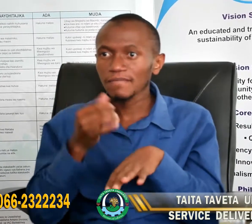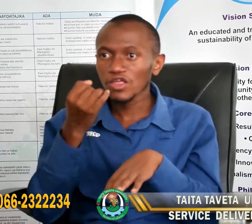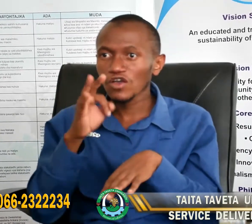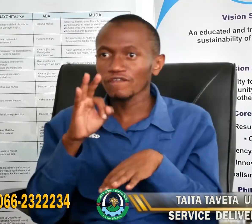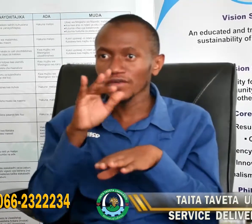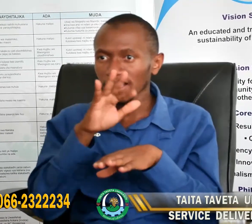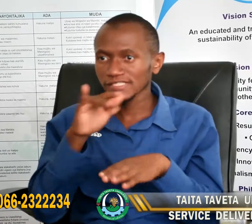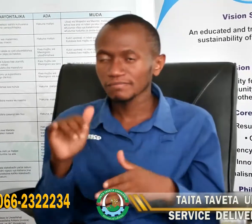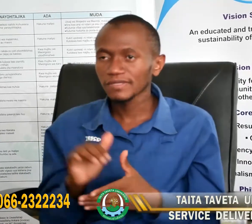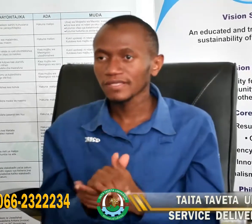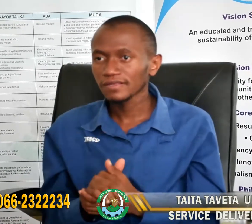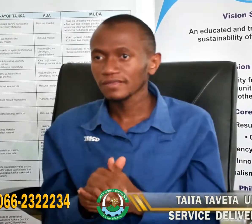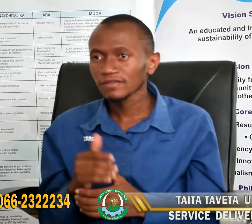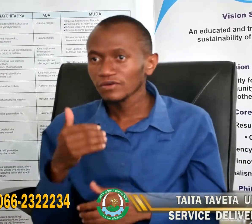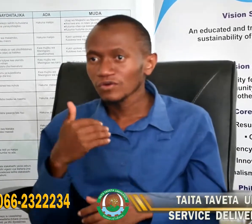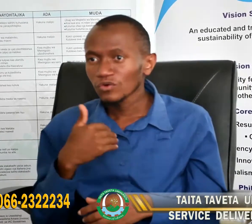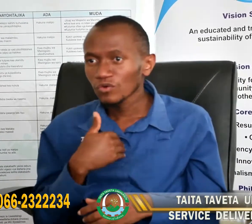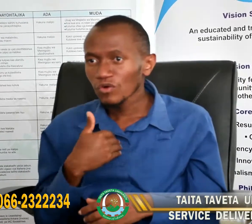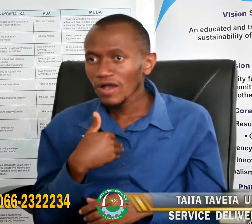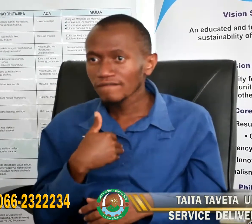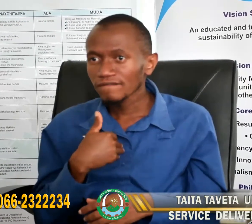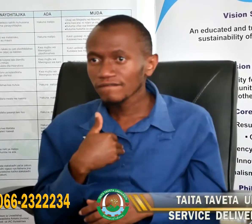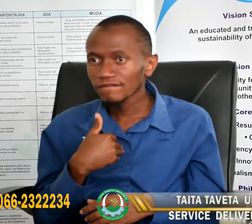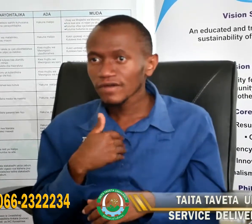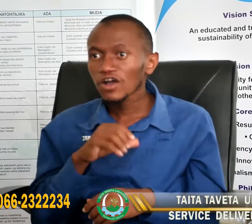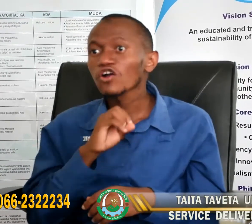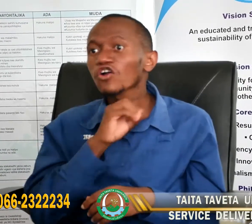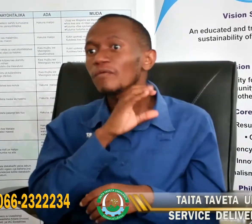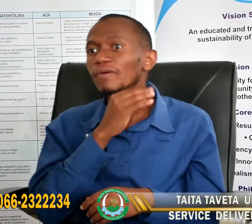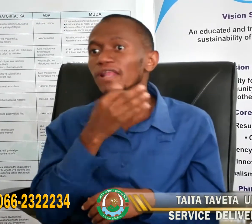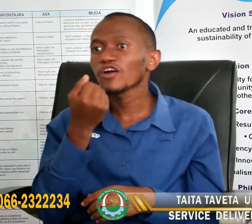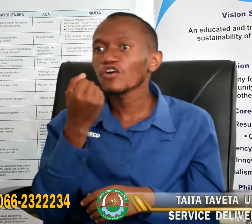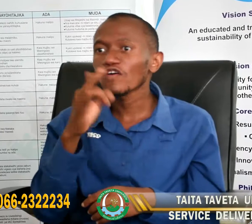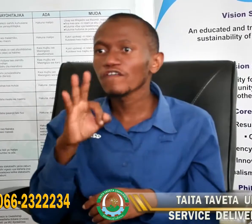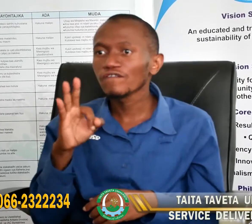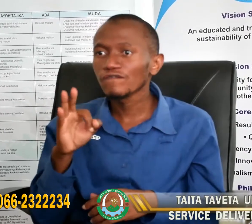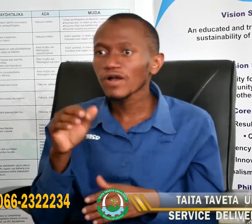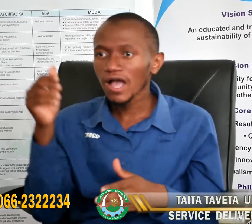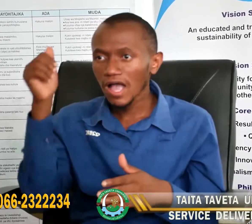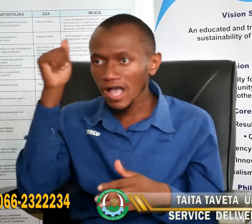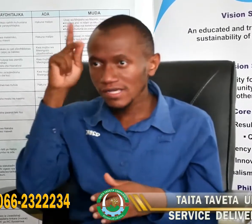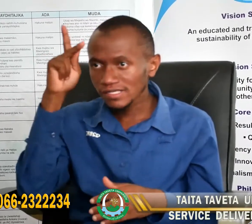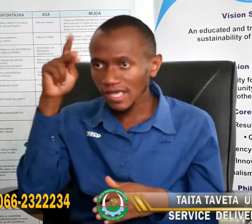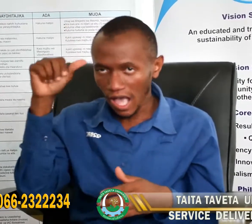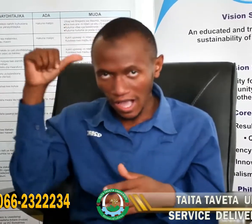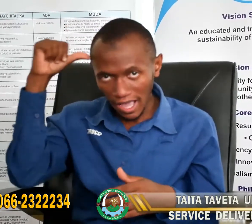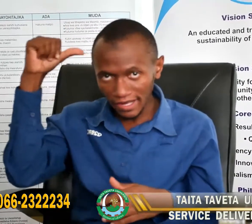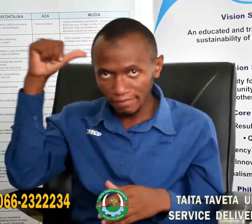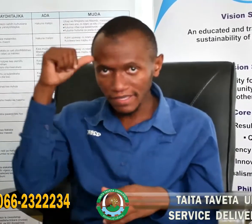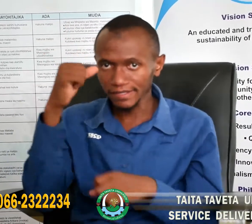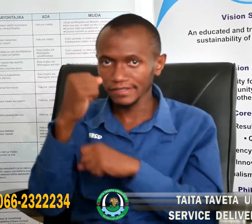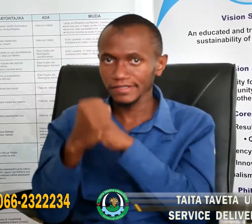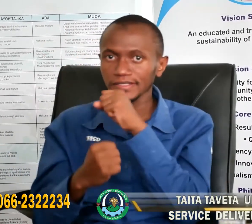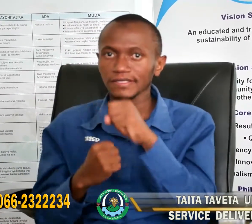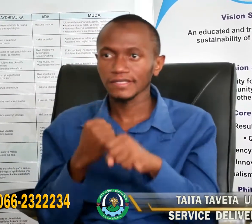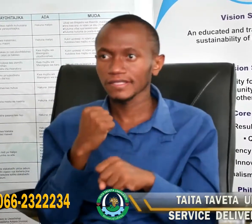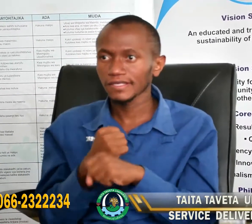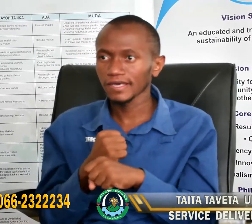Yanayohitajika, kufika kwa maktaba, marejeleo au maswali. Ada,